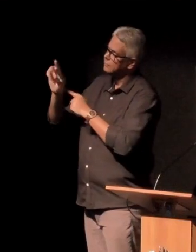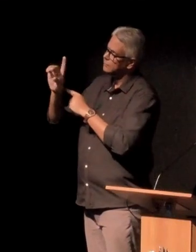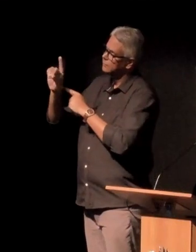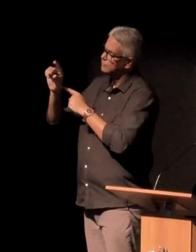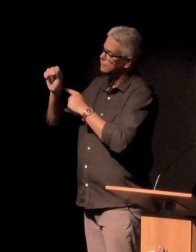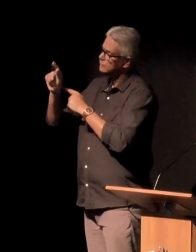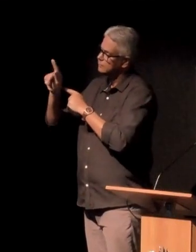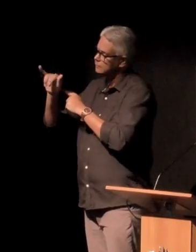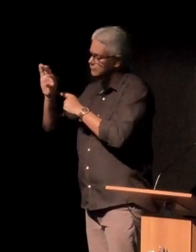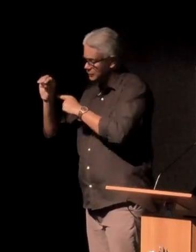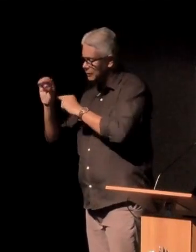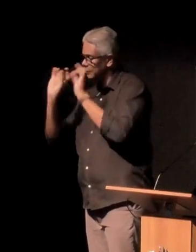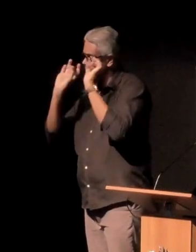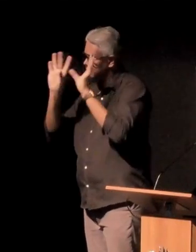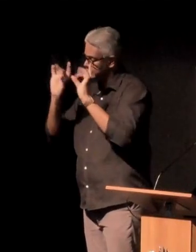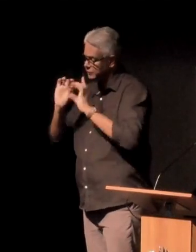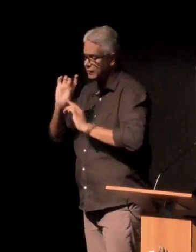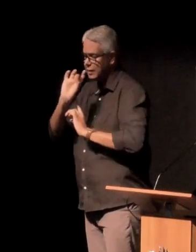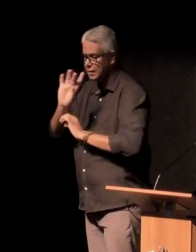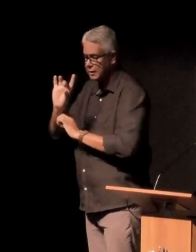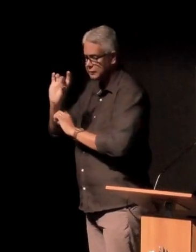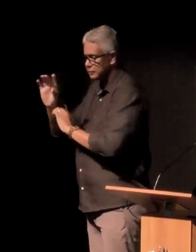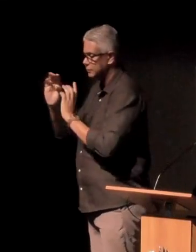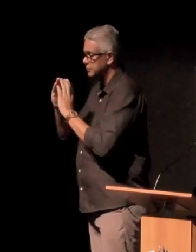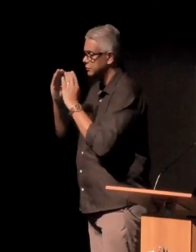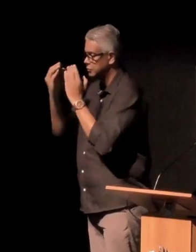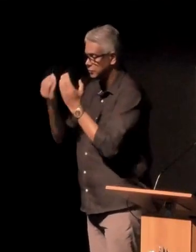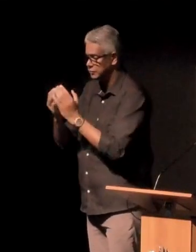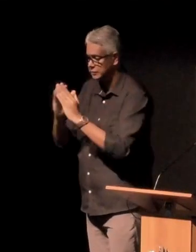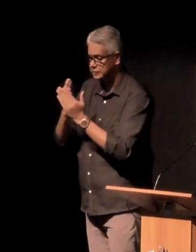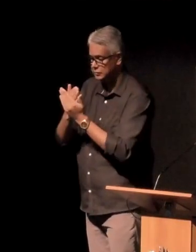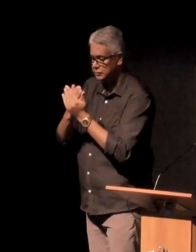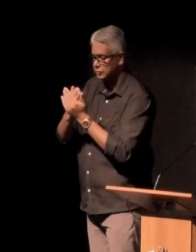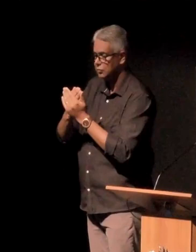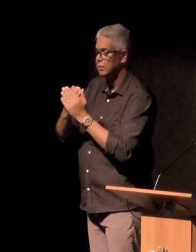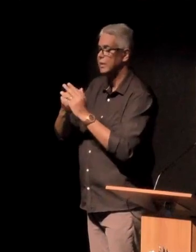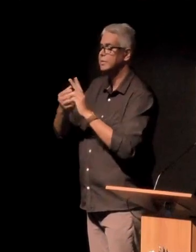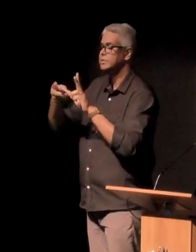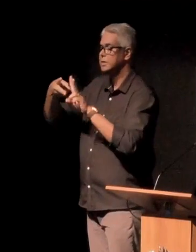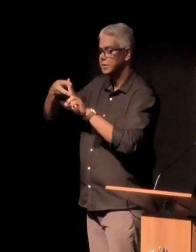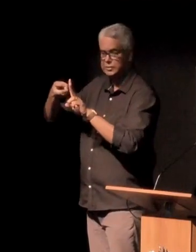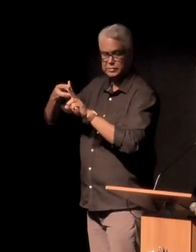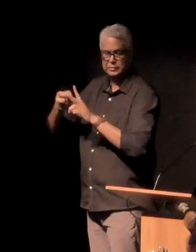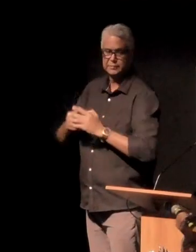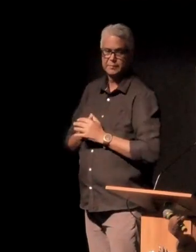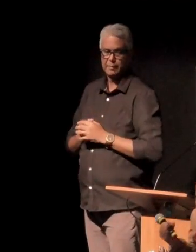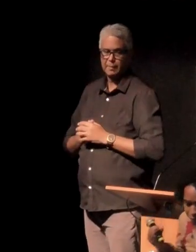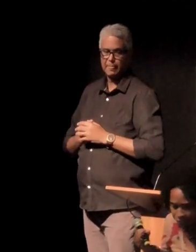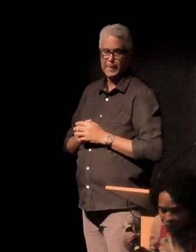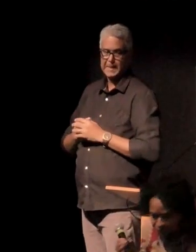para cada uma das Comunidades escolares indígenas na escola estaduais